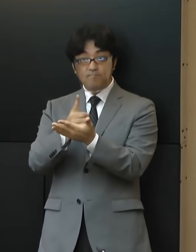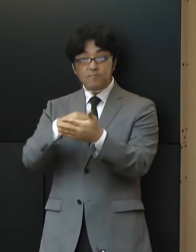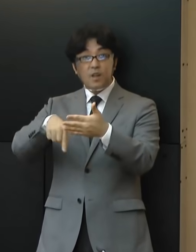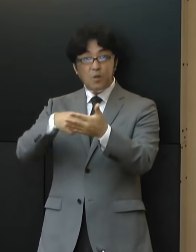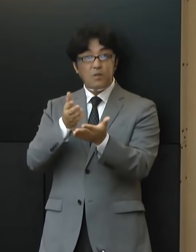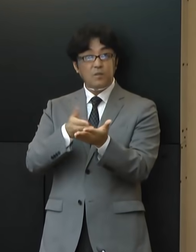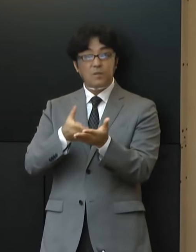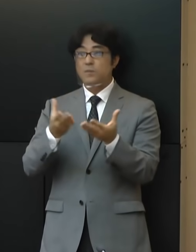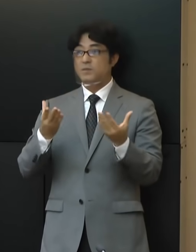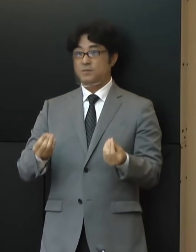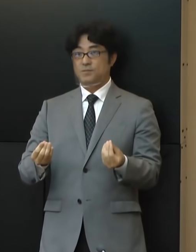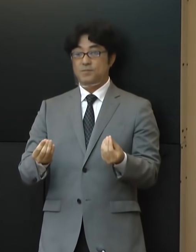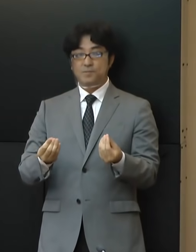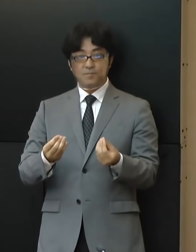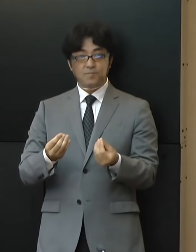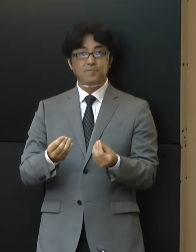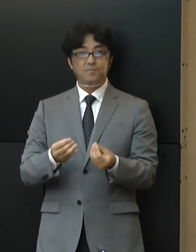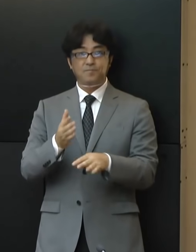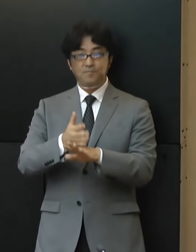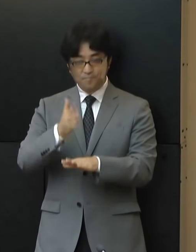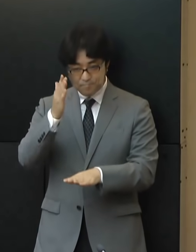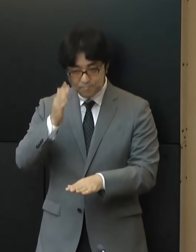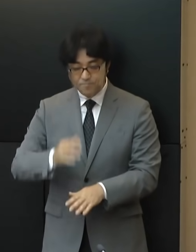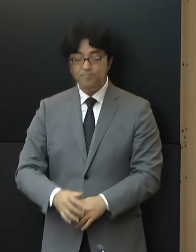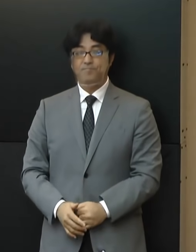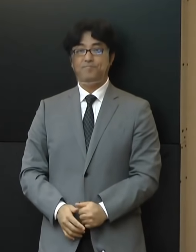説明を終わります。ありがとうございました。